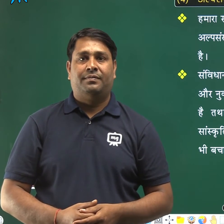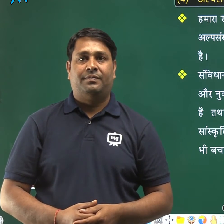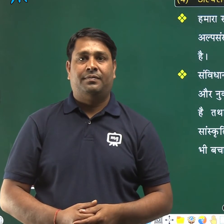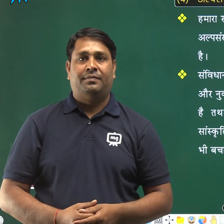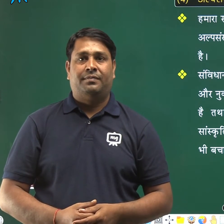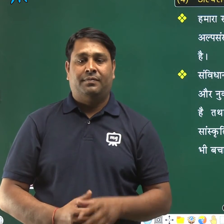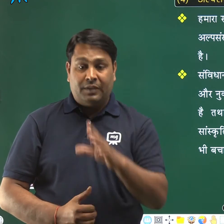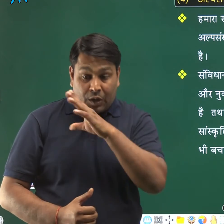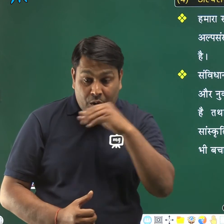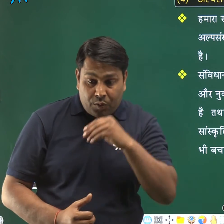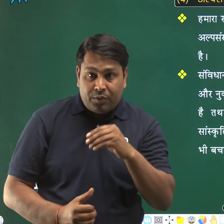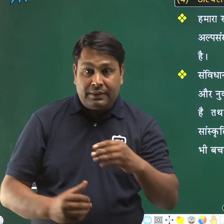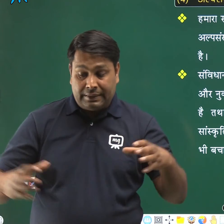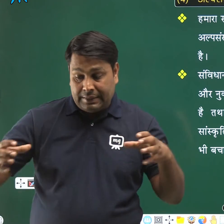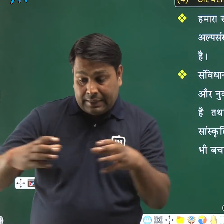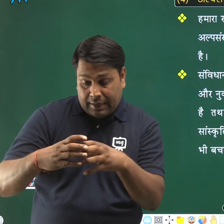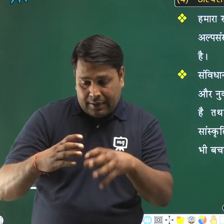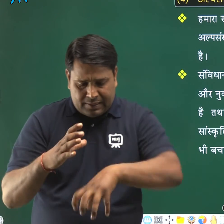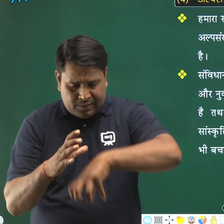और हाशियाकरण।